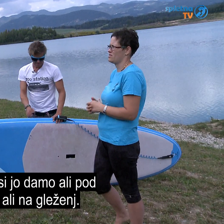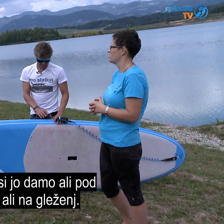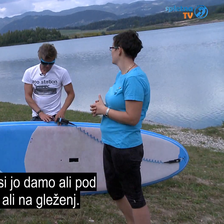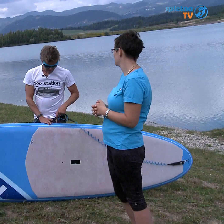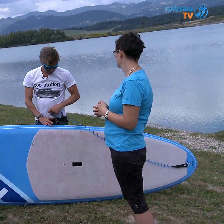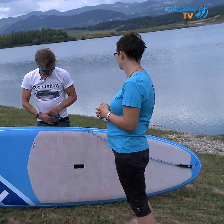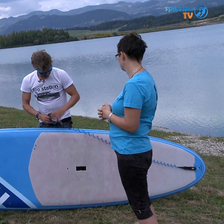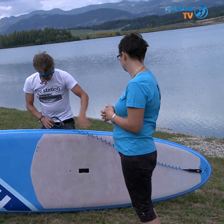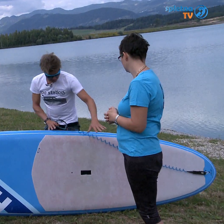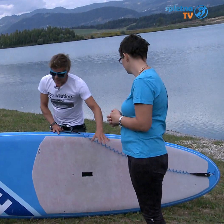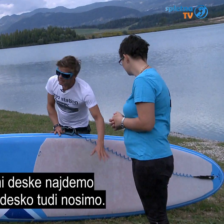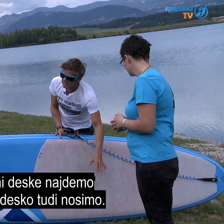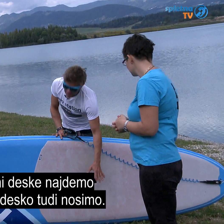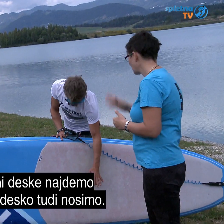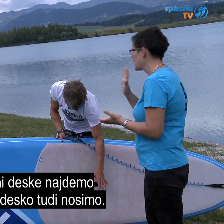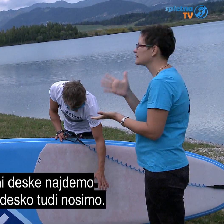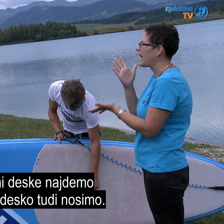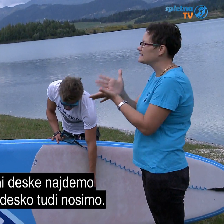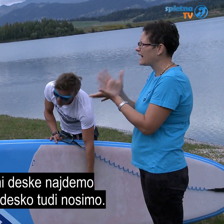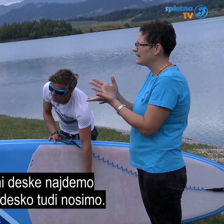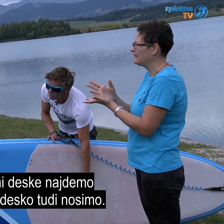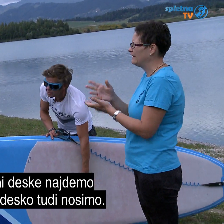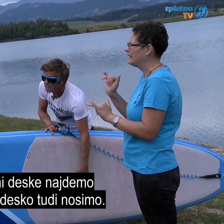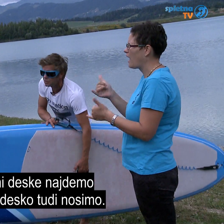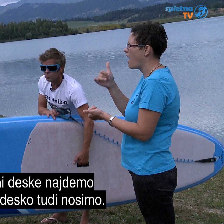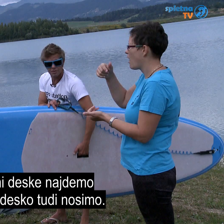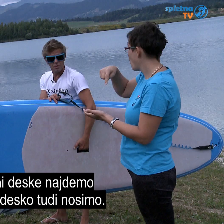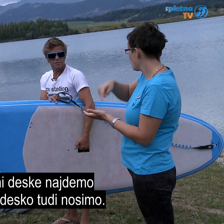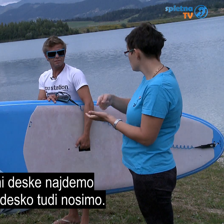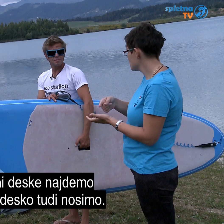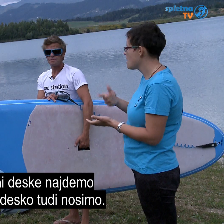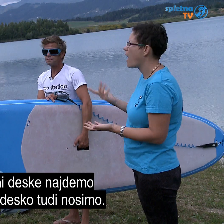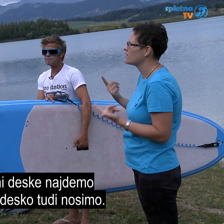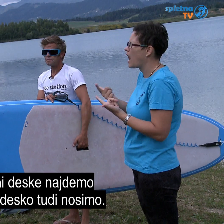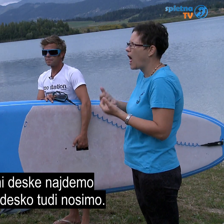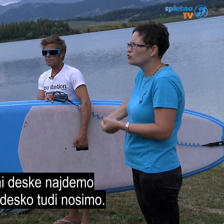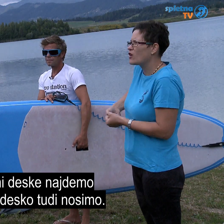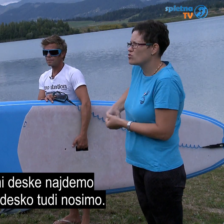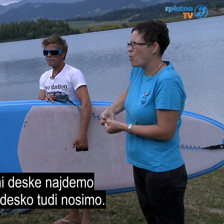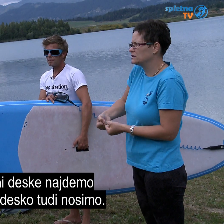Ja. Na sredini deske najdemo luknjo, kjer tudi desko nosimo.